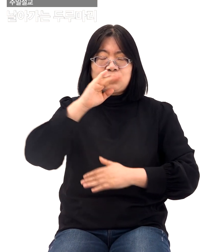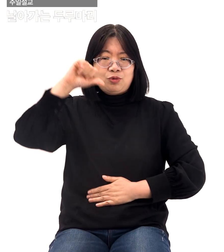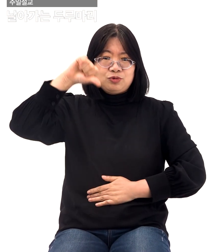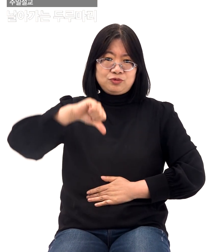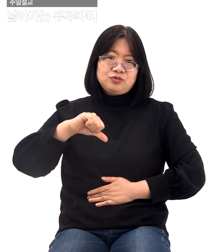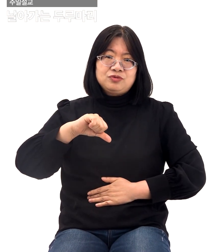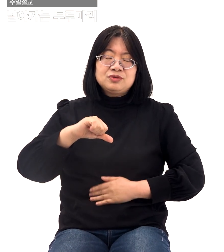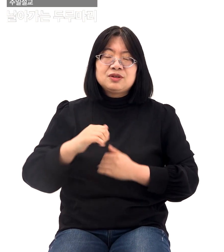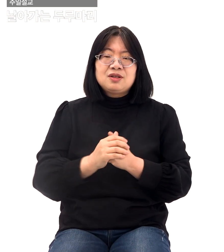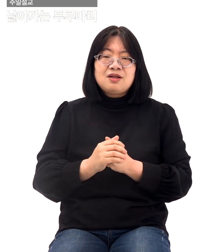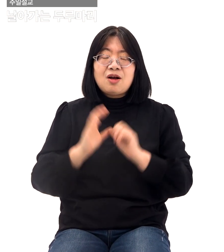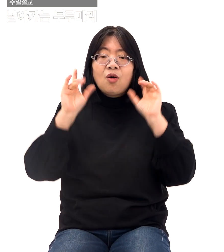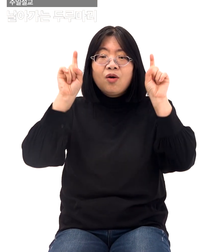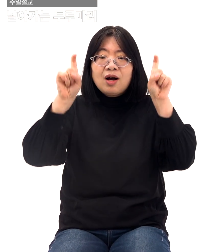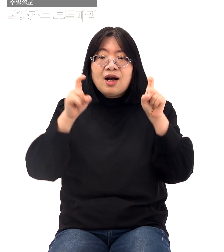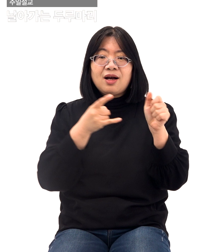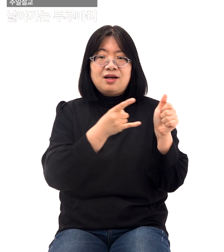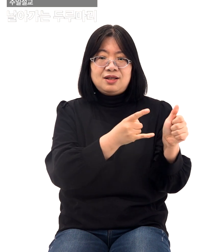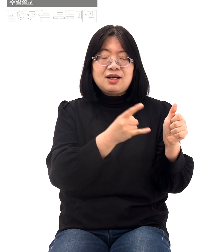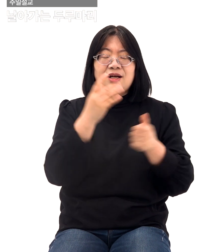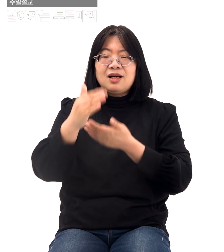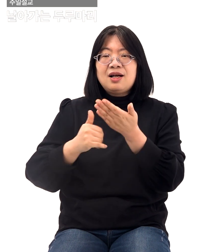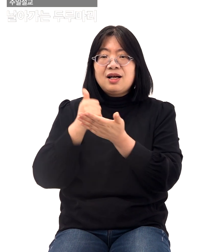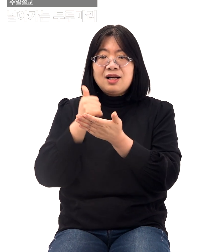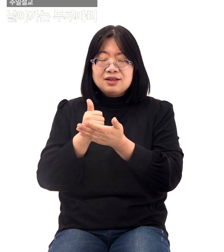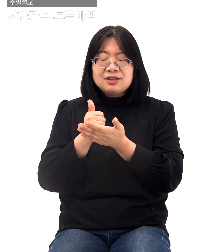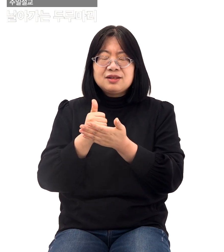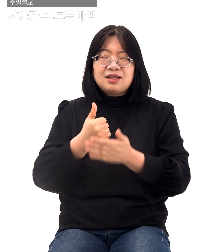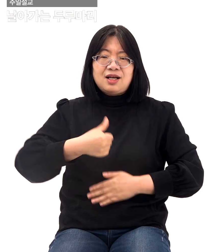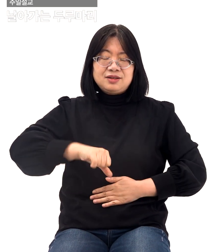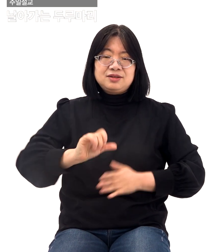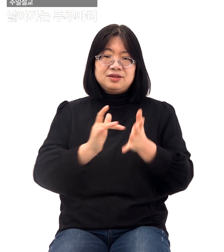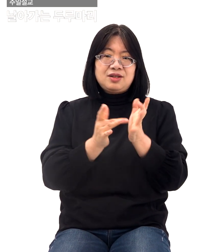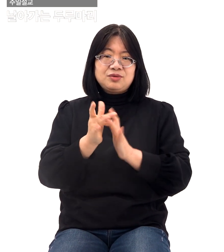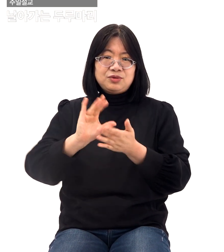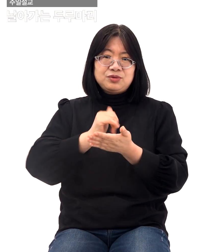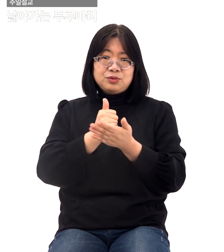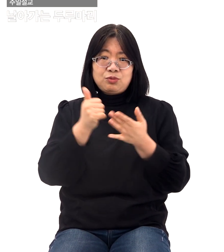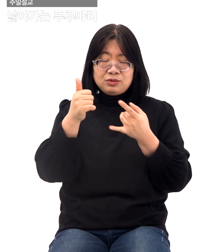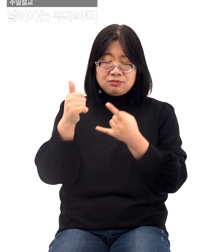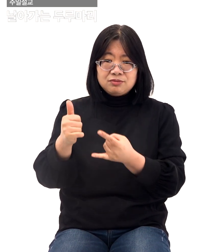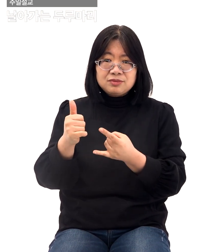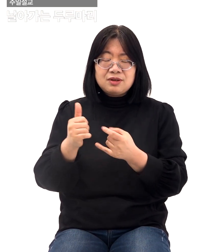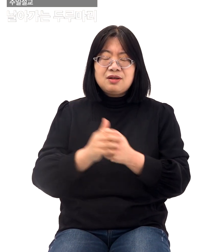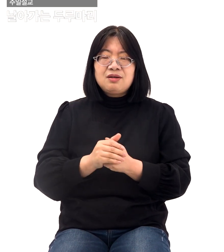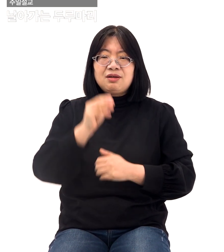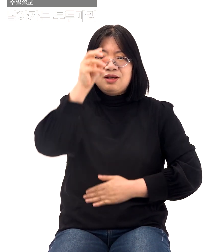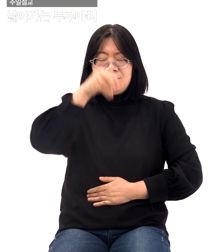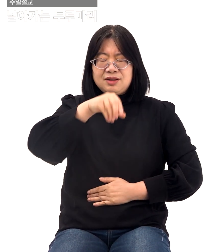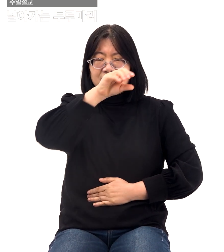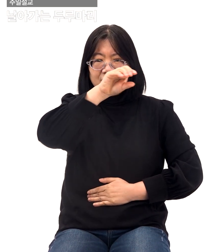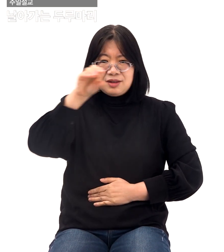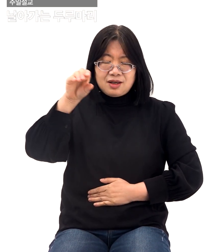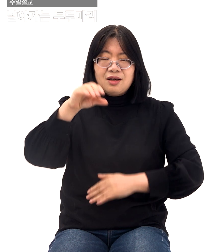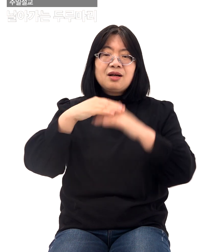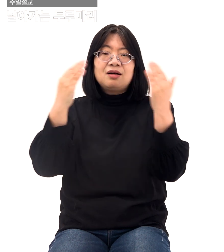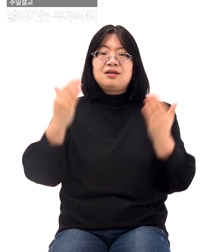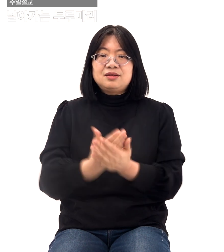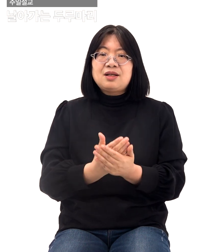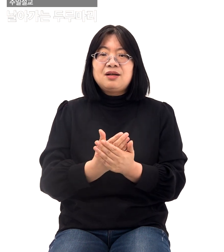저주는 어린 양이신 하나님의 아들 예수 그리스도께서 십자가에